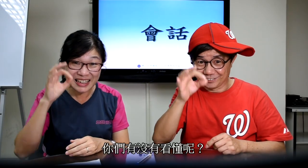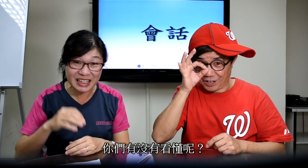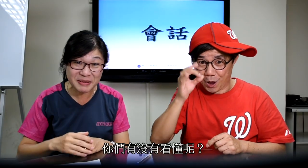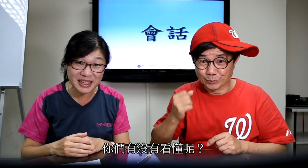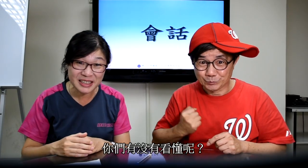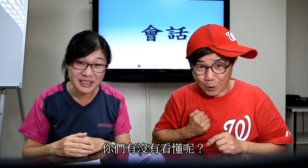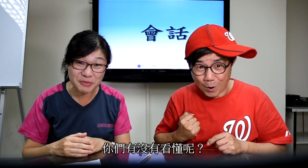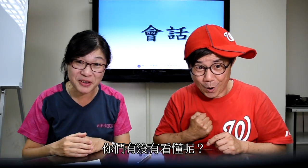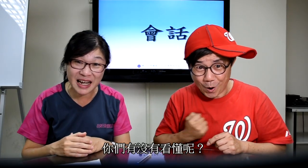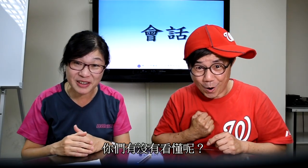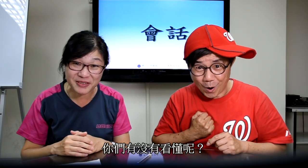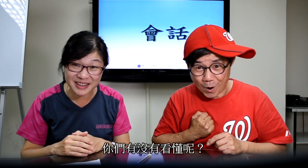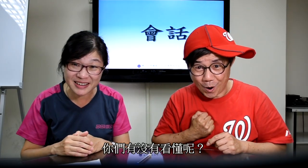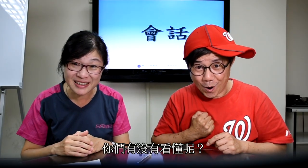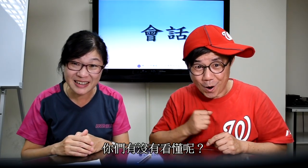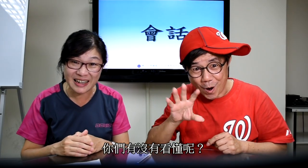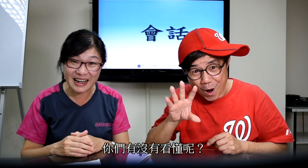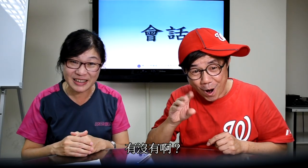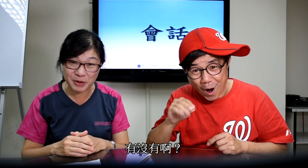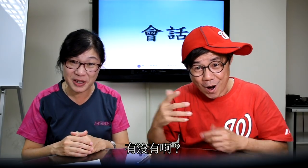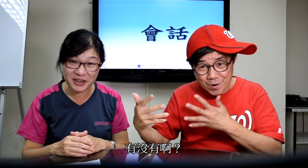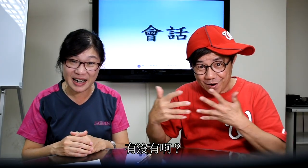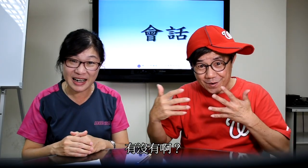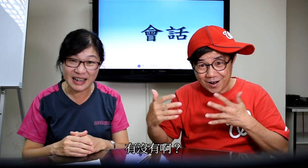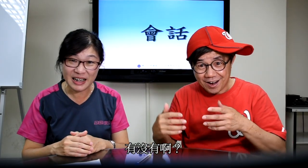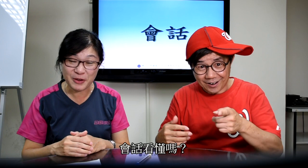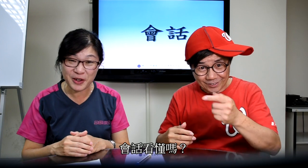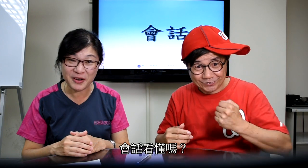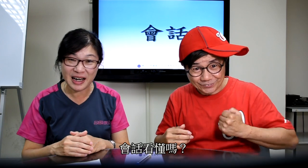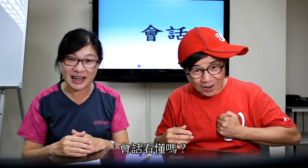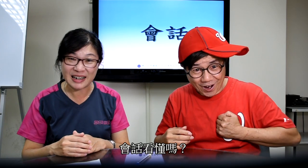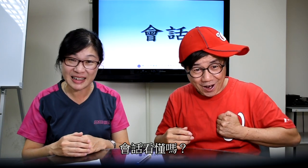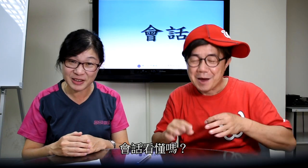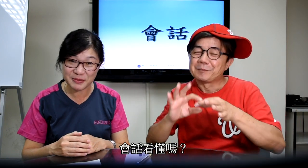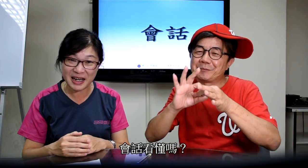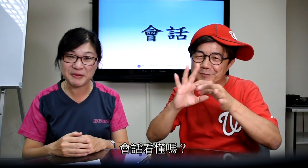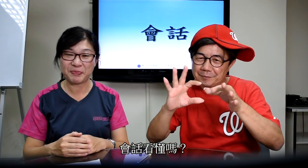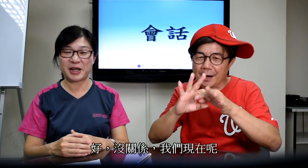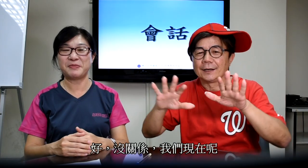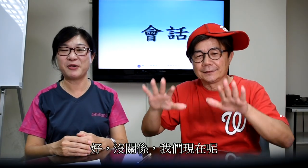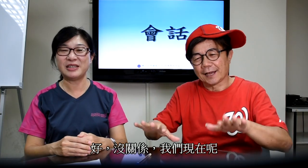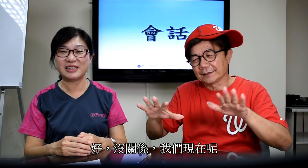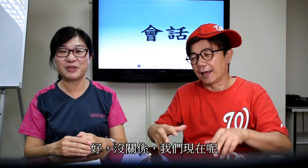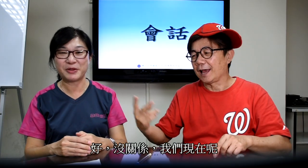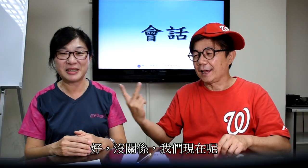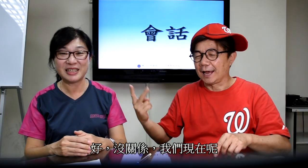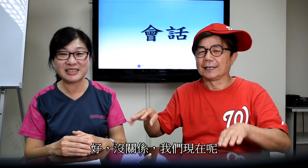你们有没有看懂呢？有没有啊？绘画看懂吗？好，没关系，我们现在